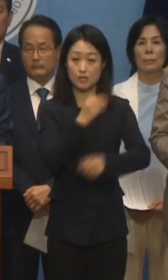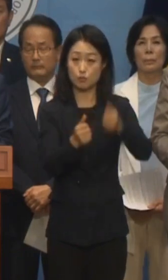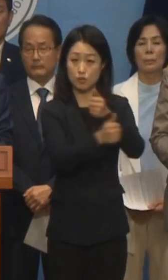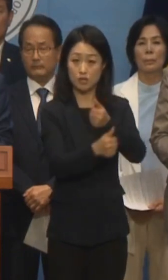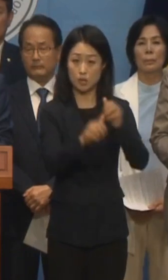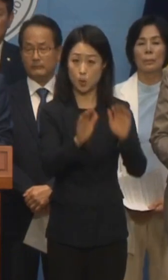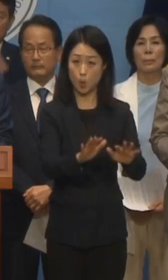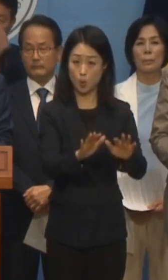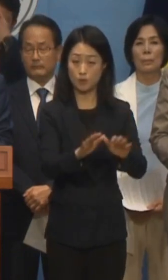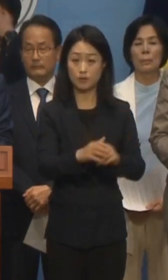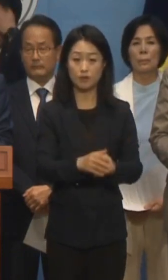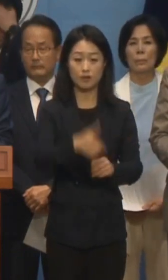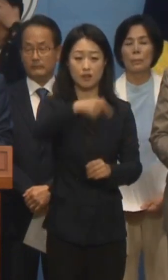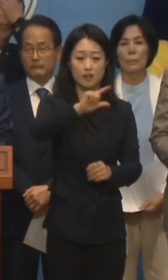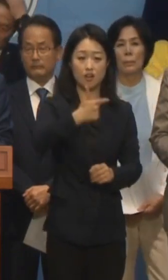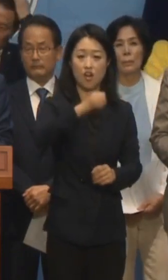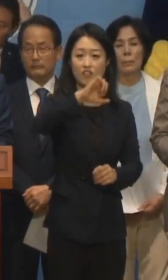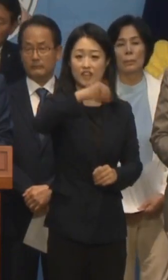오늘부로